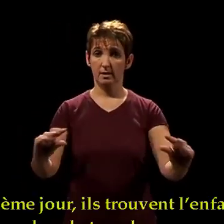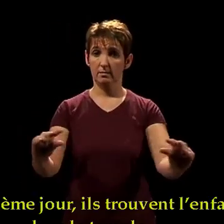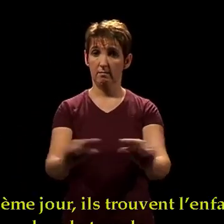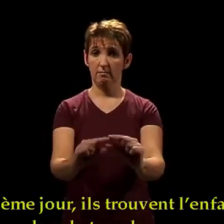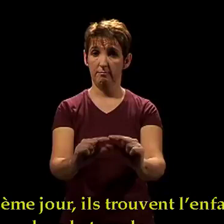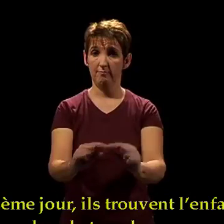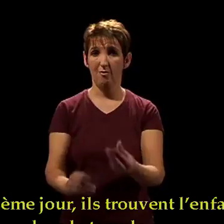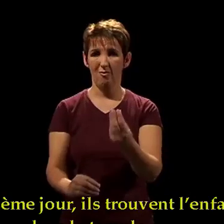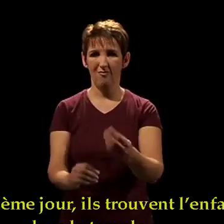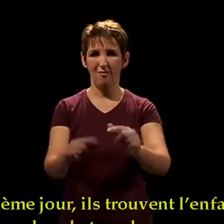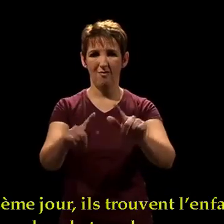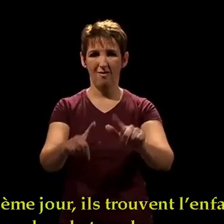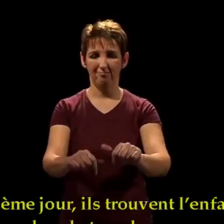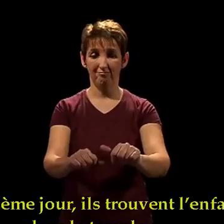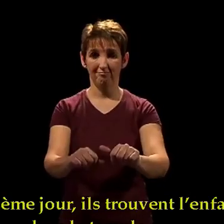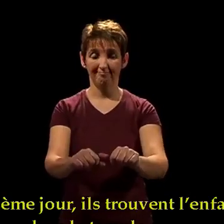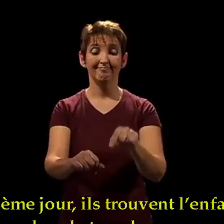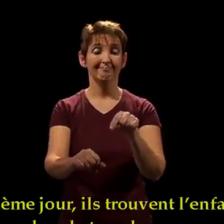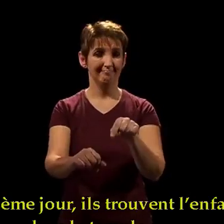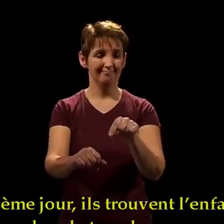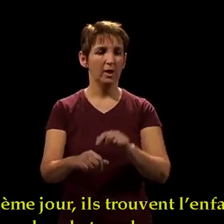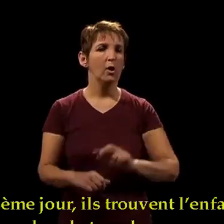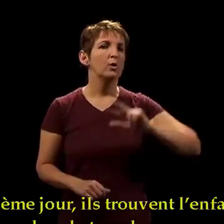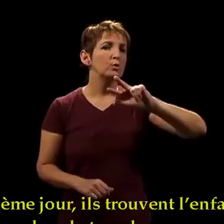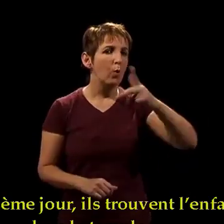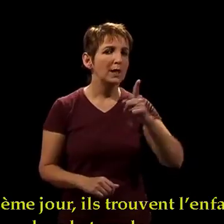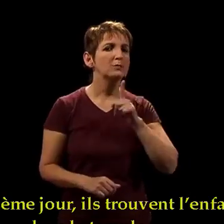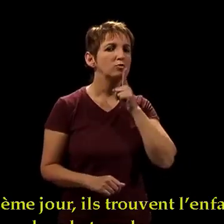Le 3e jour, ils trouvent l'enfant dans le temple.